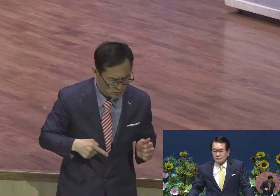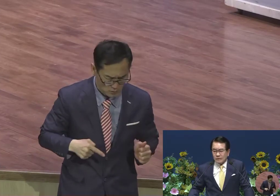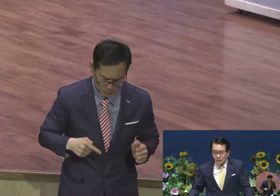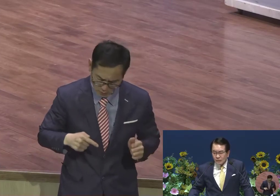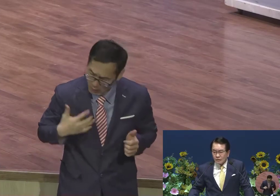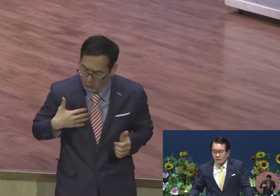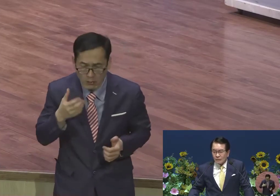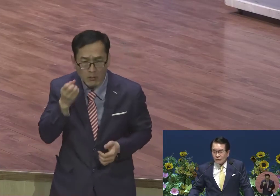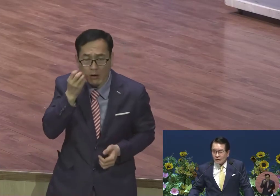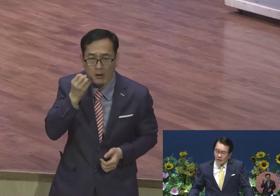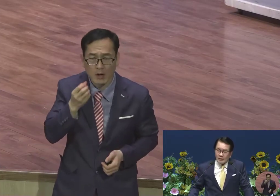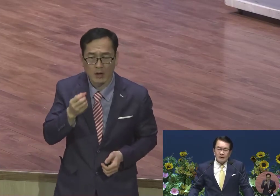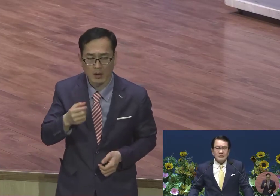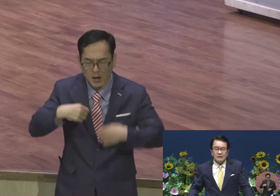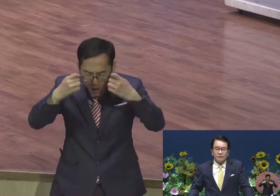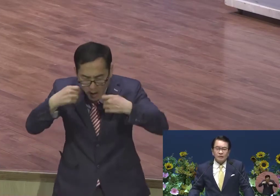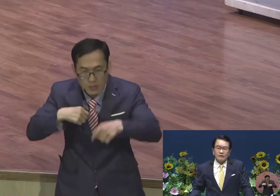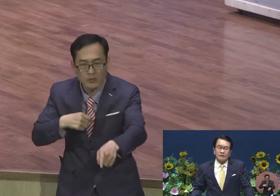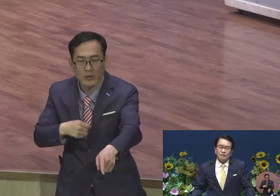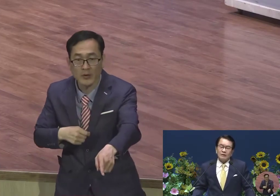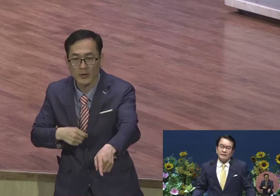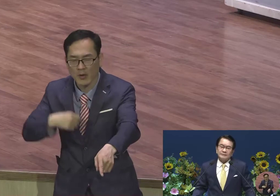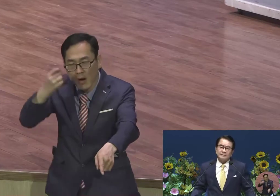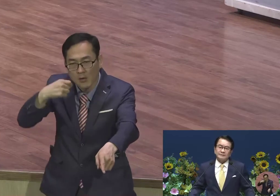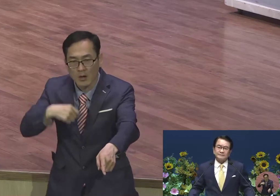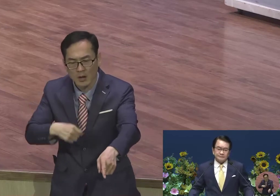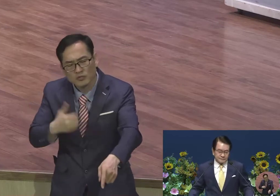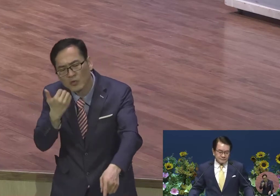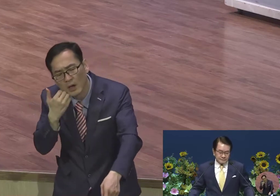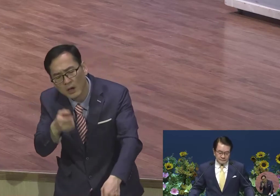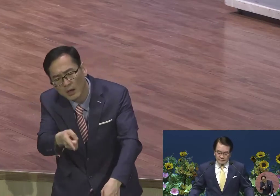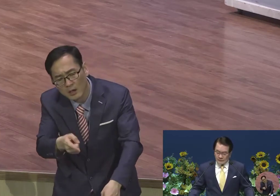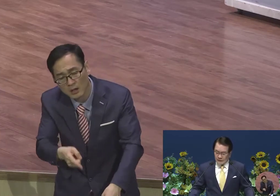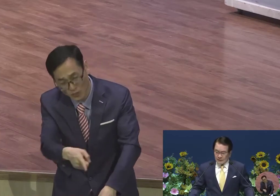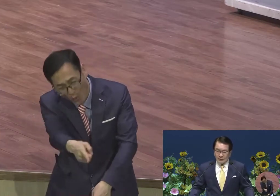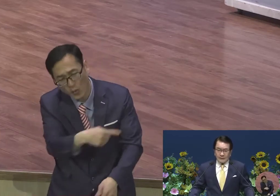막 울어요 내가 왜 그런지 난 모르겠어요 누가 그랬어요